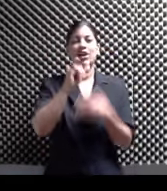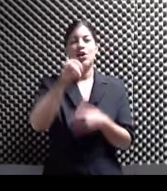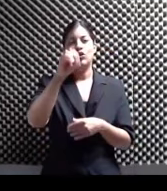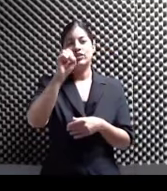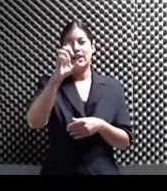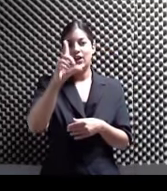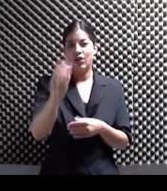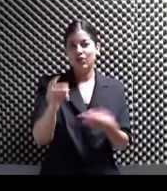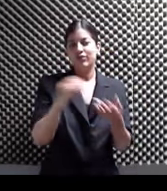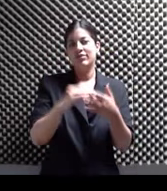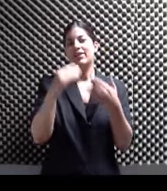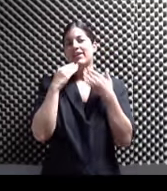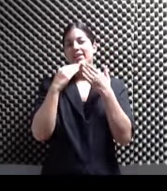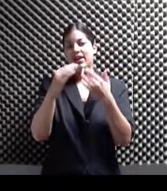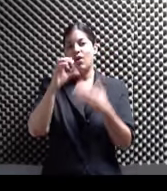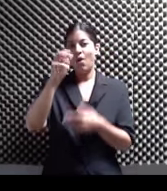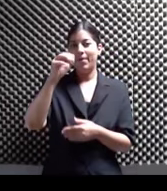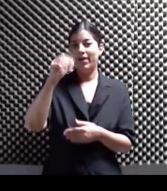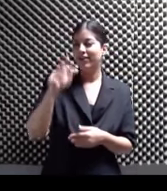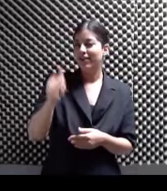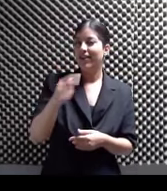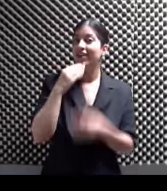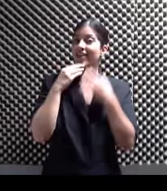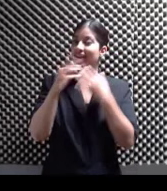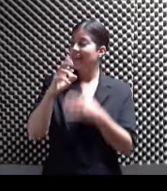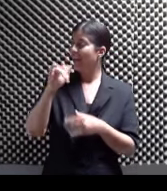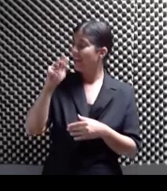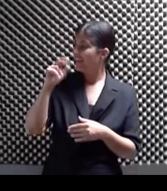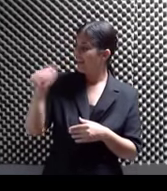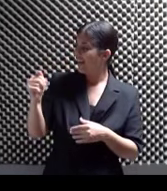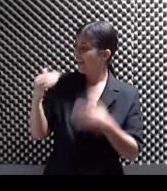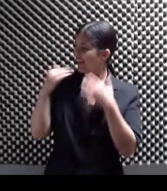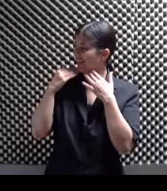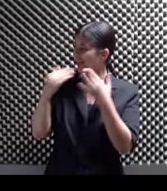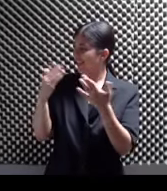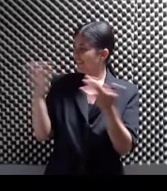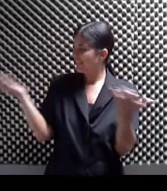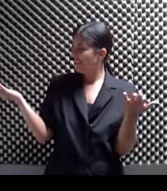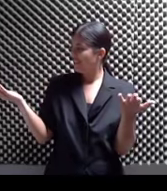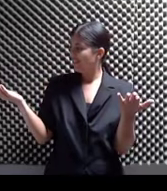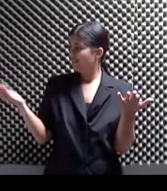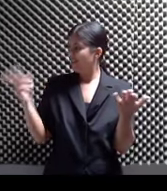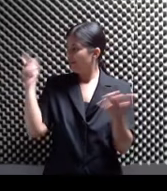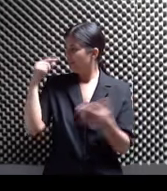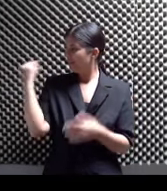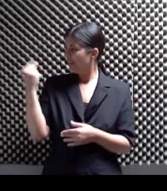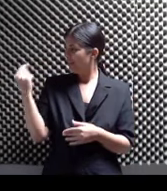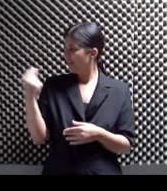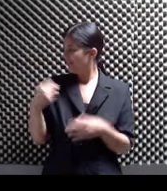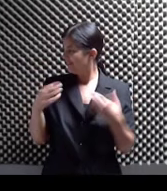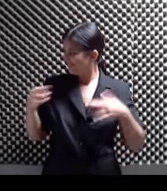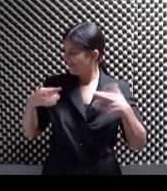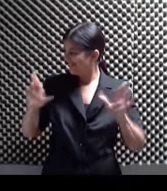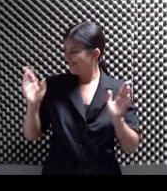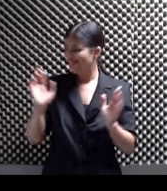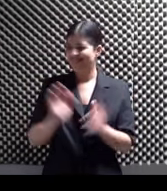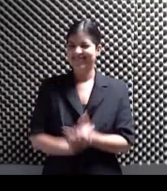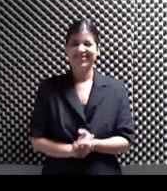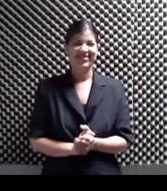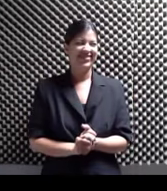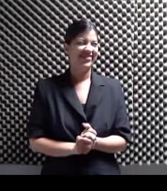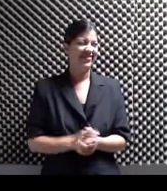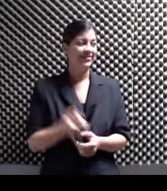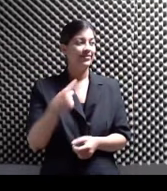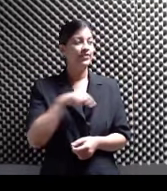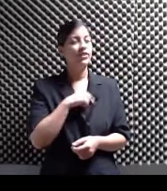Y gracias, Omaira. Y bueno, gracias, Reina, ahí que siempre nos tiene. Era al tanto. Ya, okay.